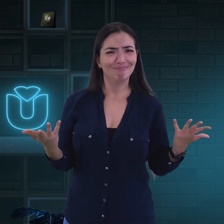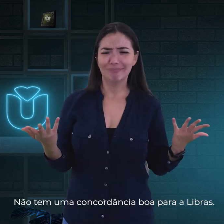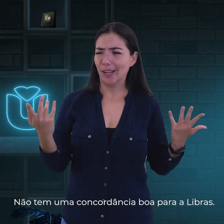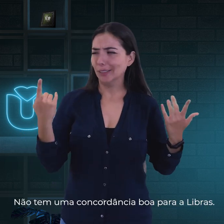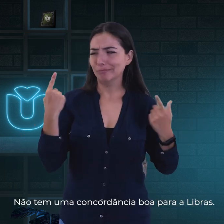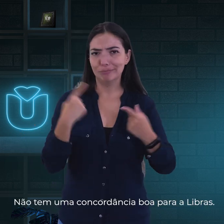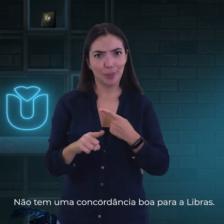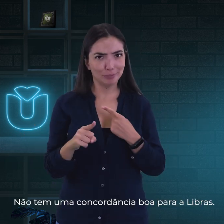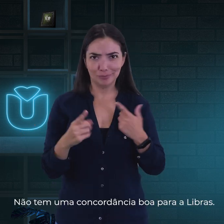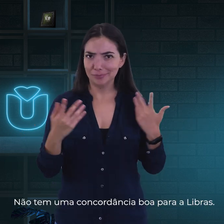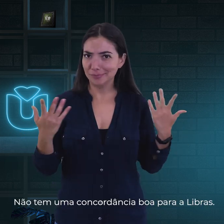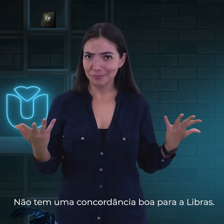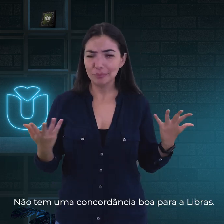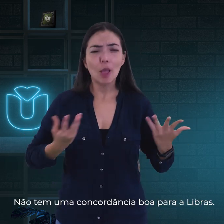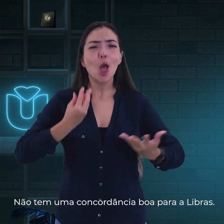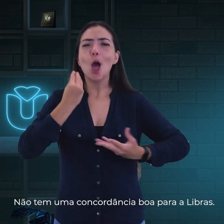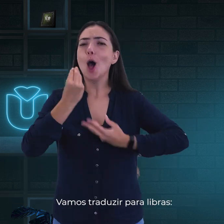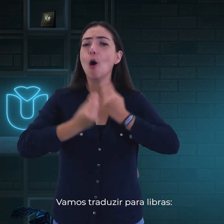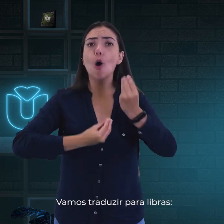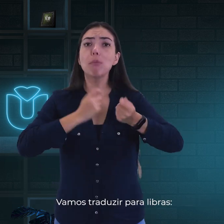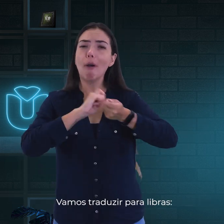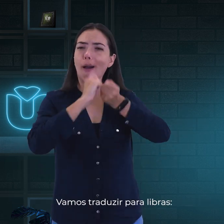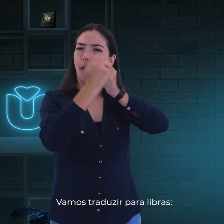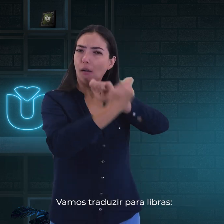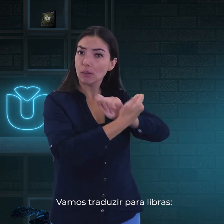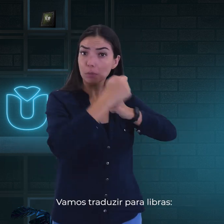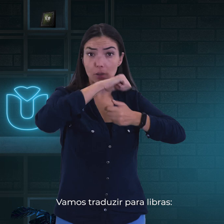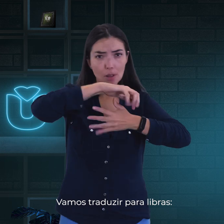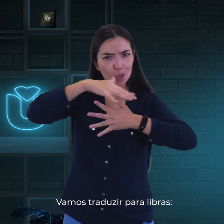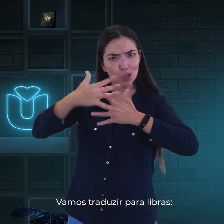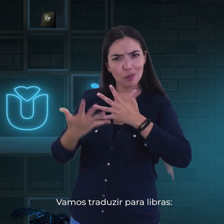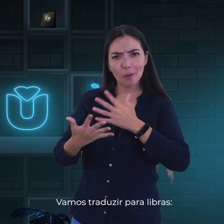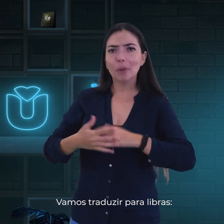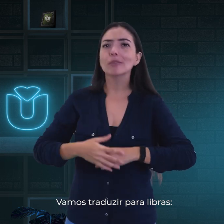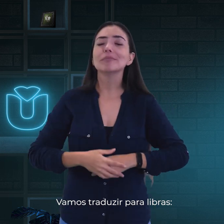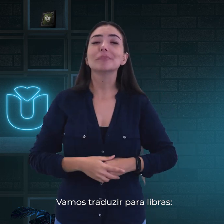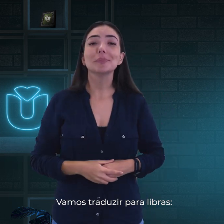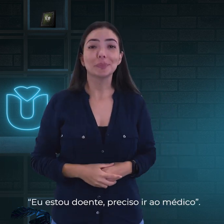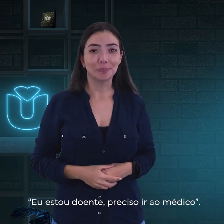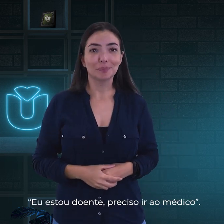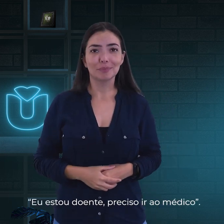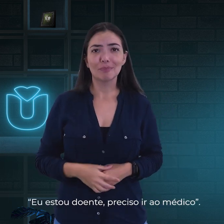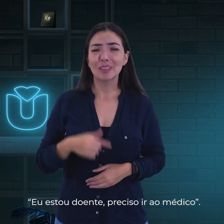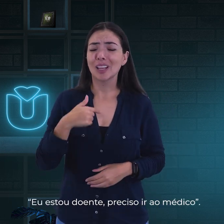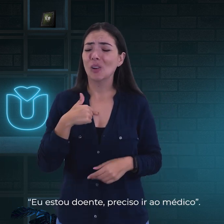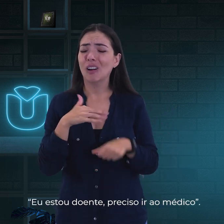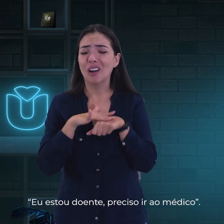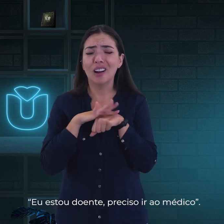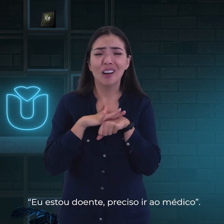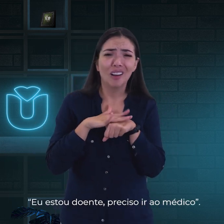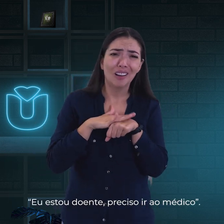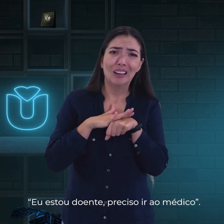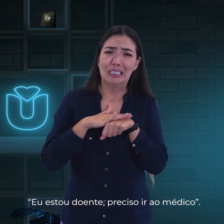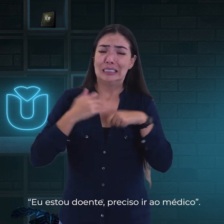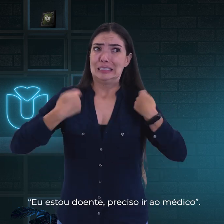Não tem uma concordância boa para Libras. Vamos traduzir para Libras. Eu estou doente. Preciso ir ao